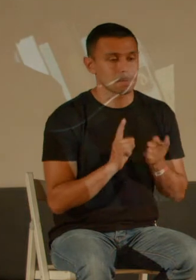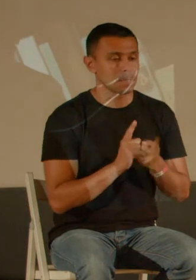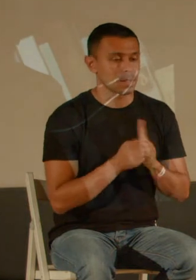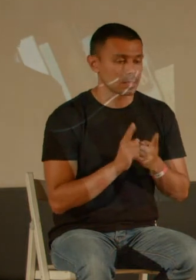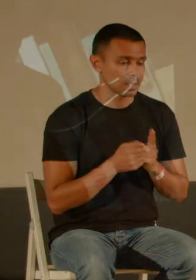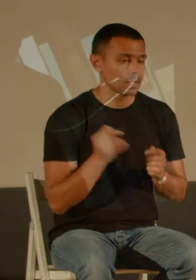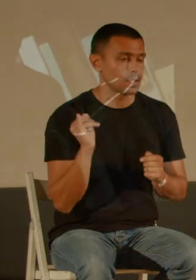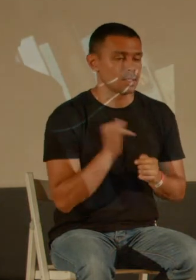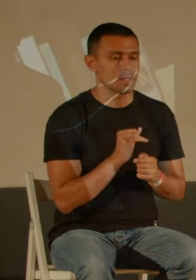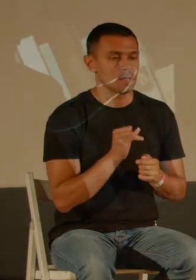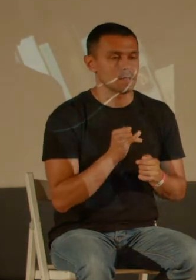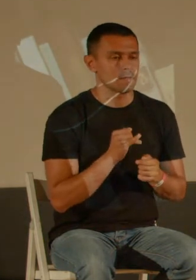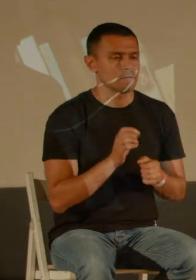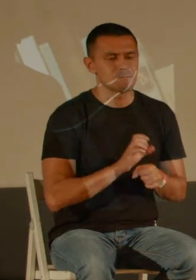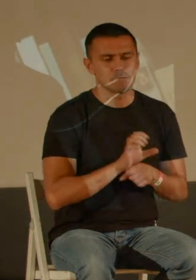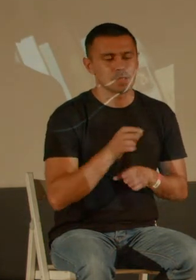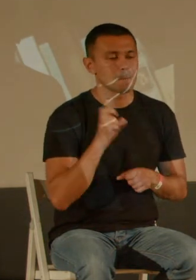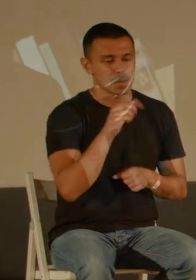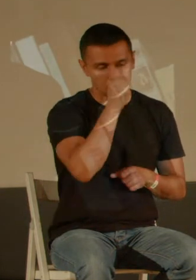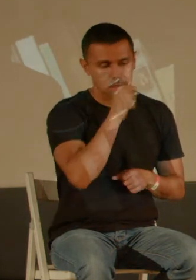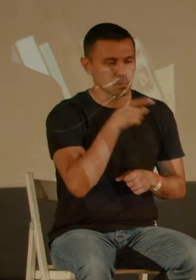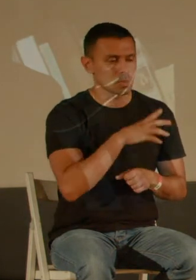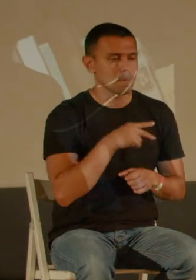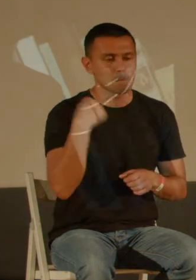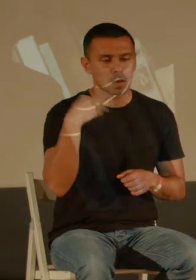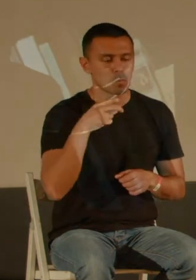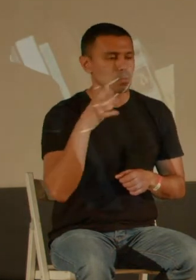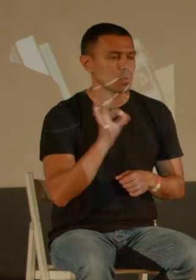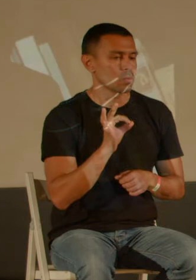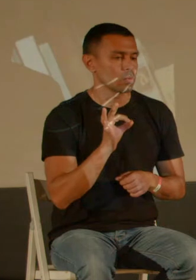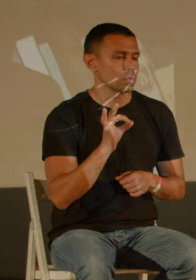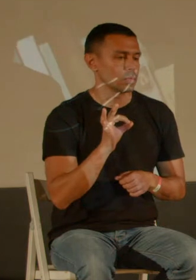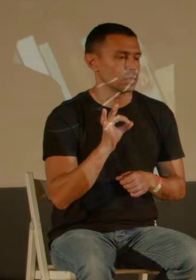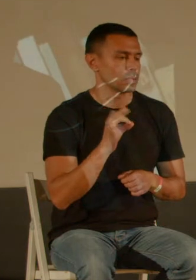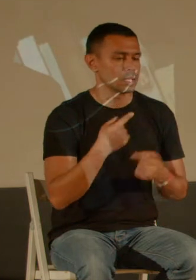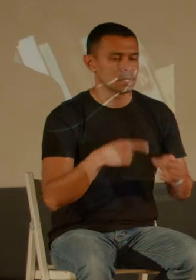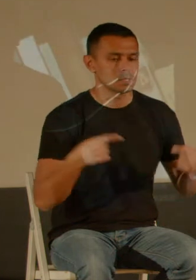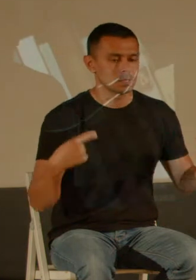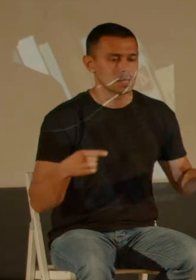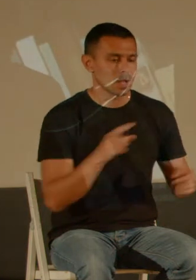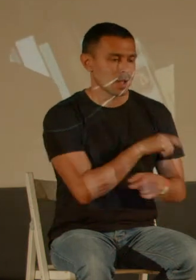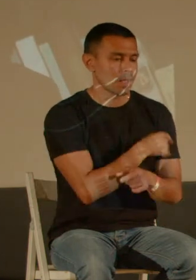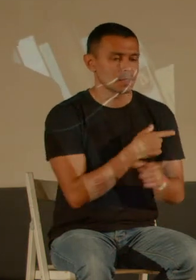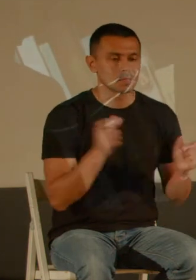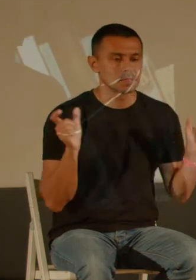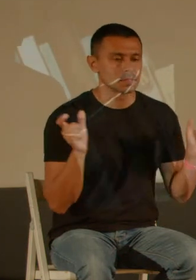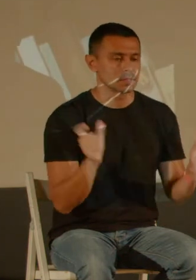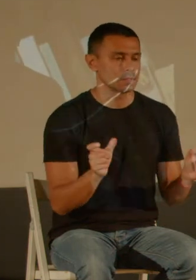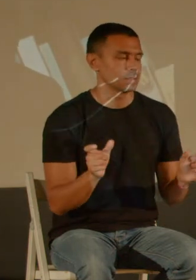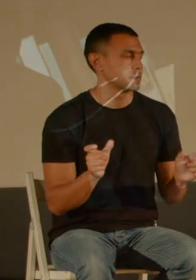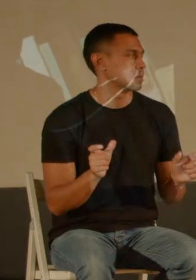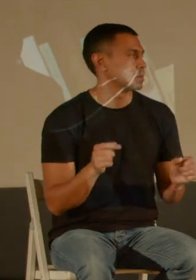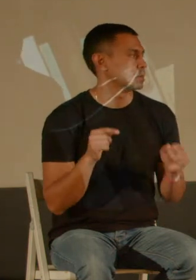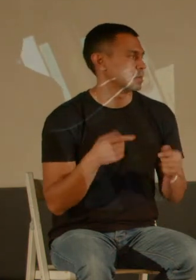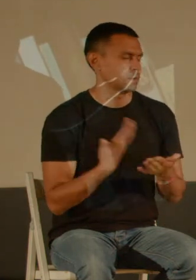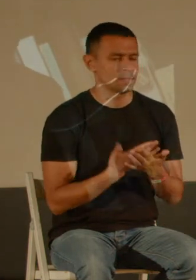перекладати її, і видали ми її в березні, але там була ж перерва, бо... Різний карантин і... Ні, ну